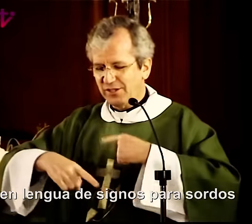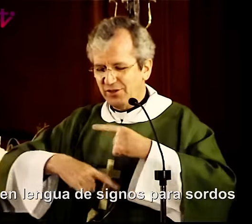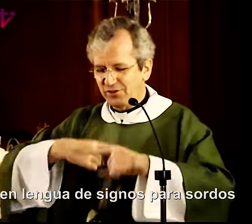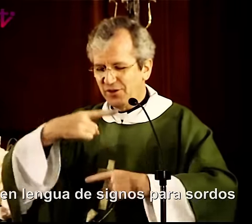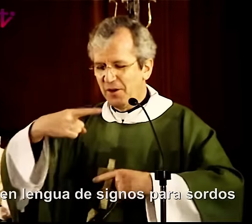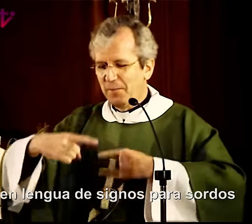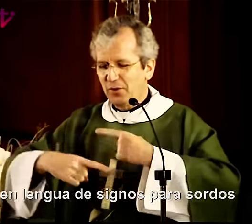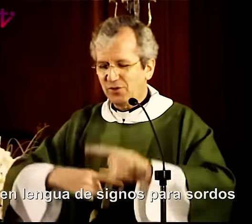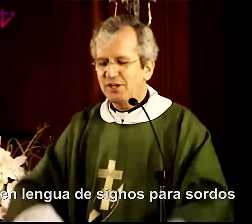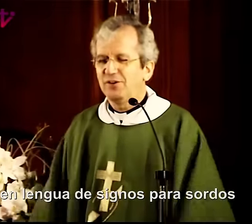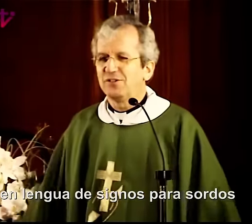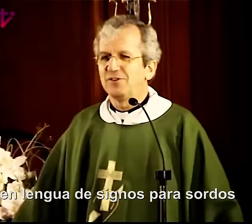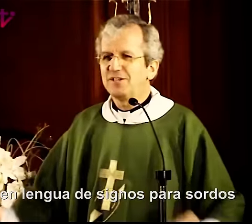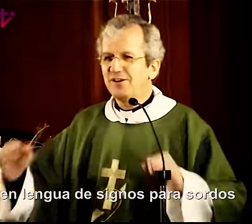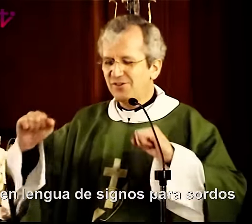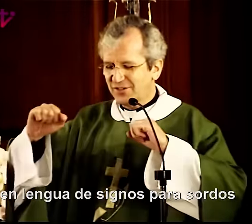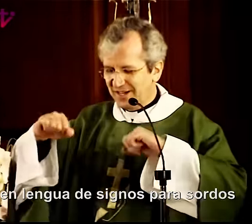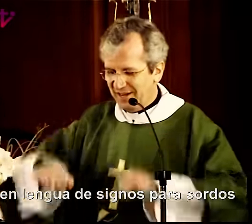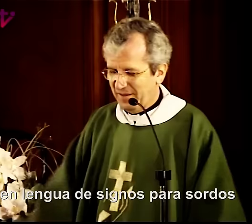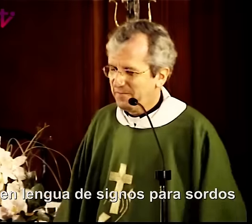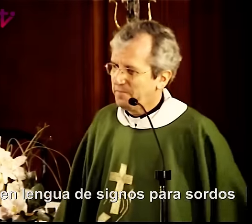Dios por los siglos de los siglos.